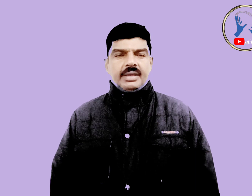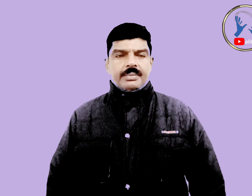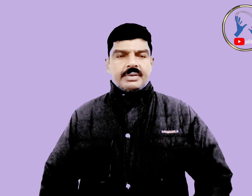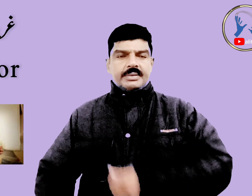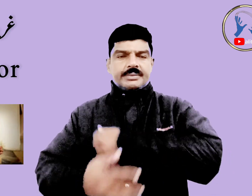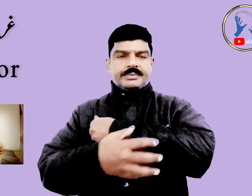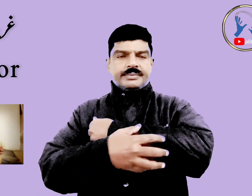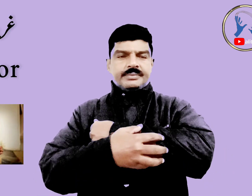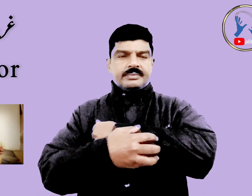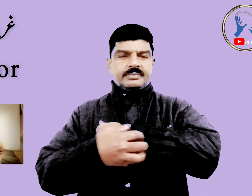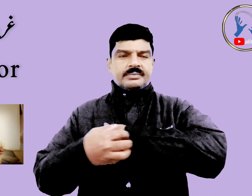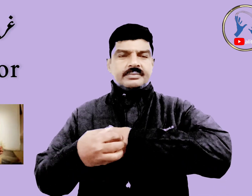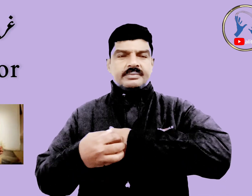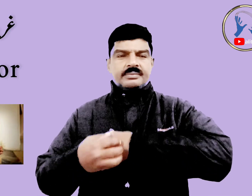गरीब